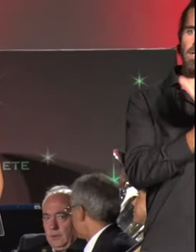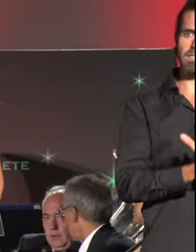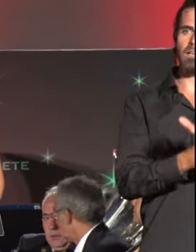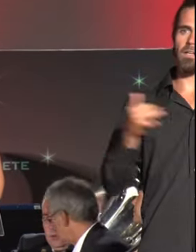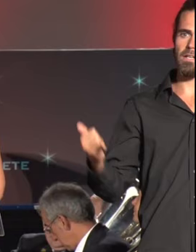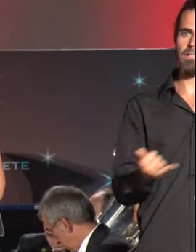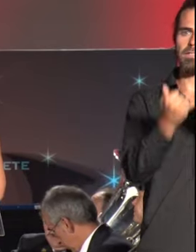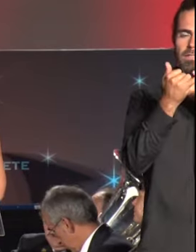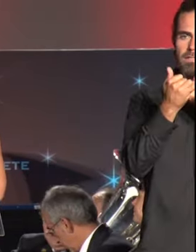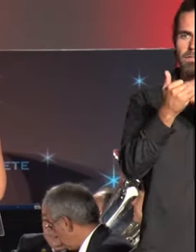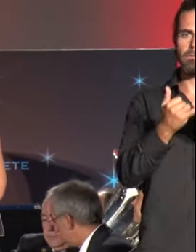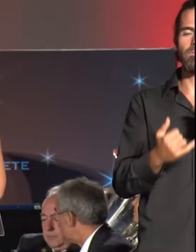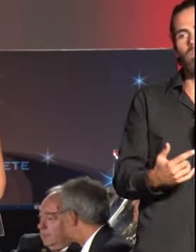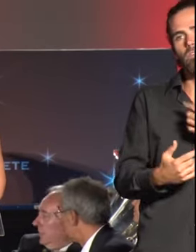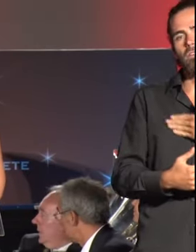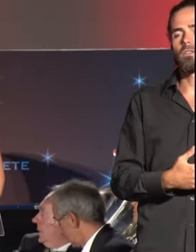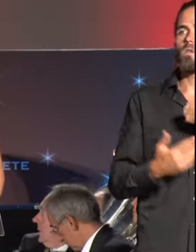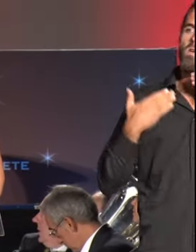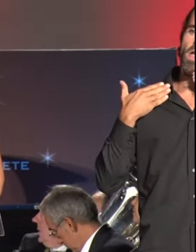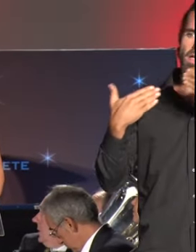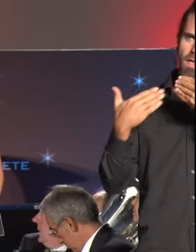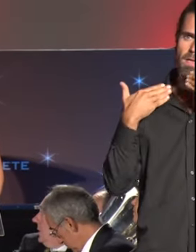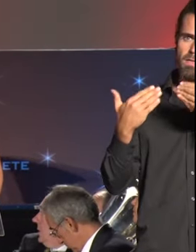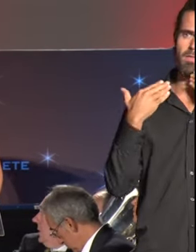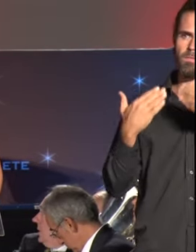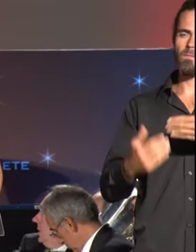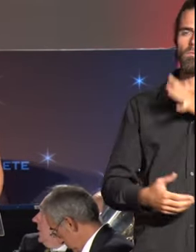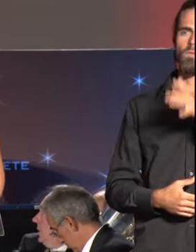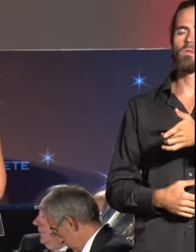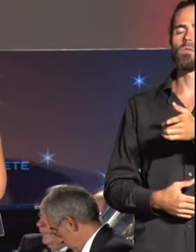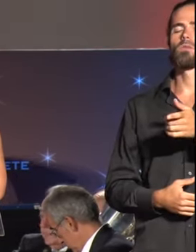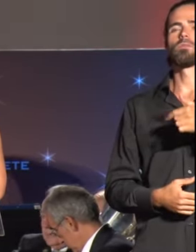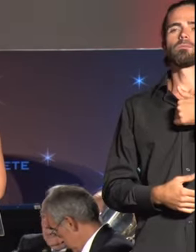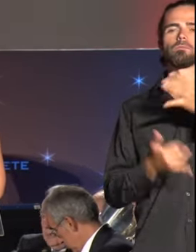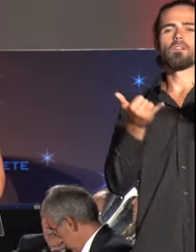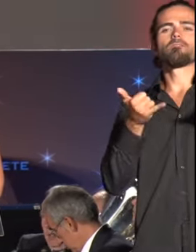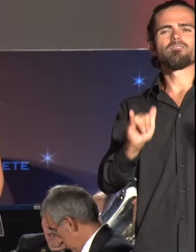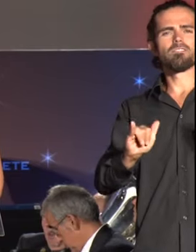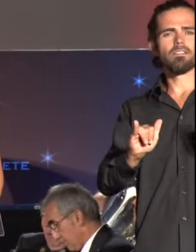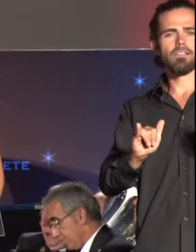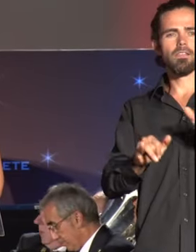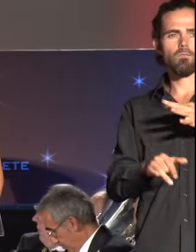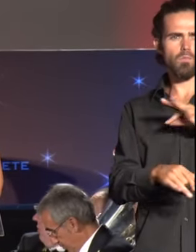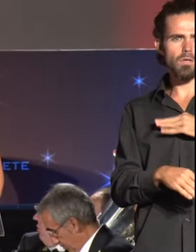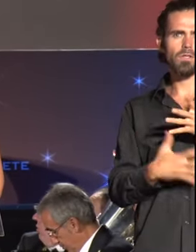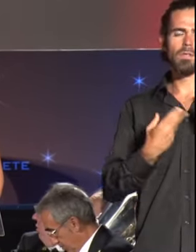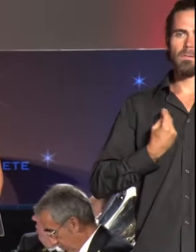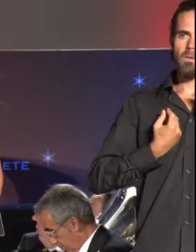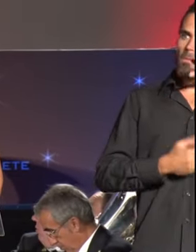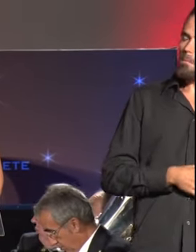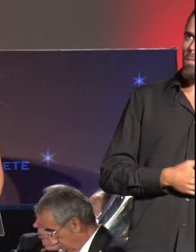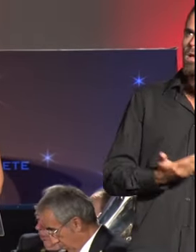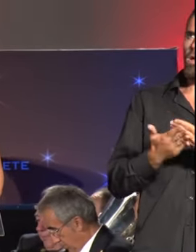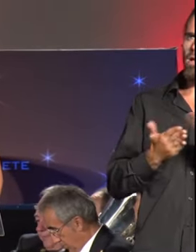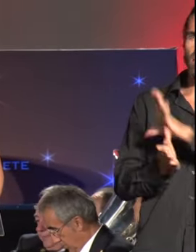de presentar este acto, y han hecho que pueda vivir la feria desde su interior y de manera